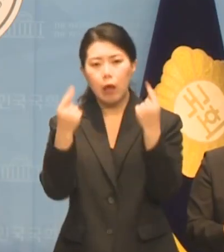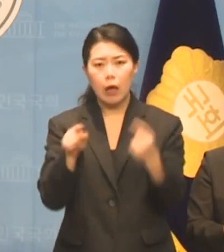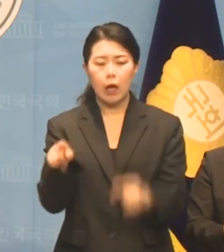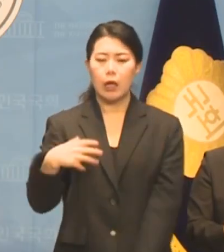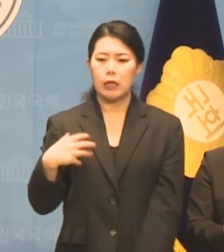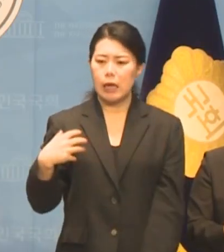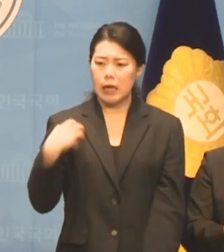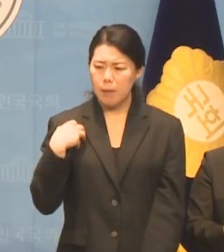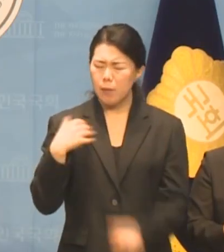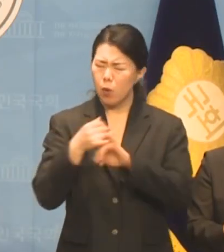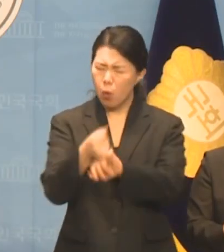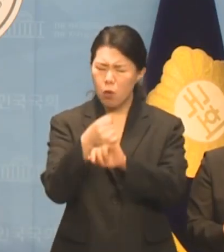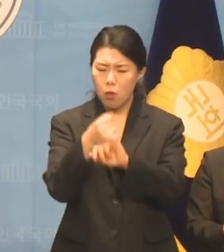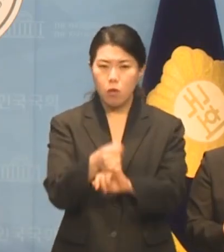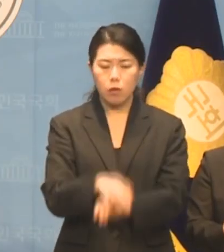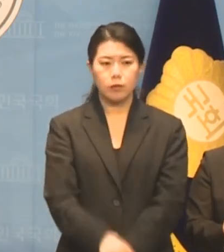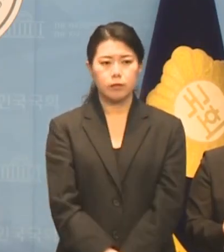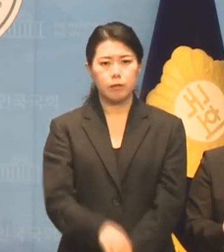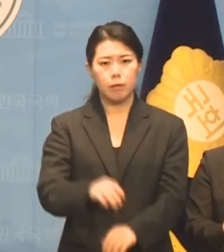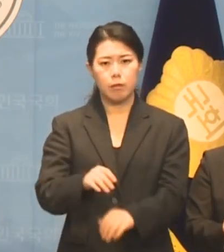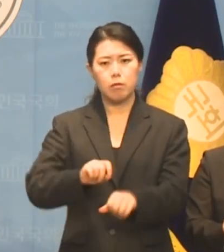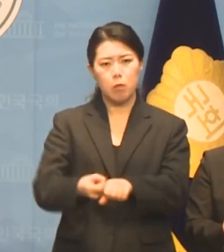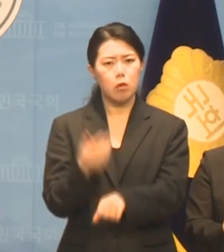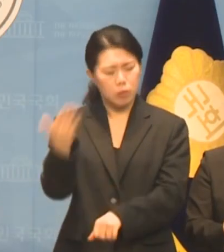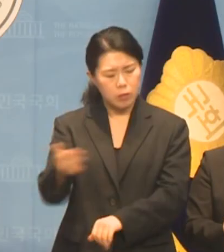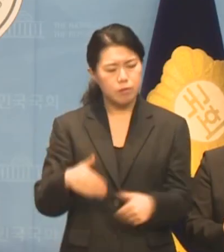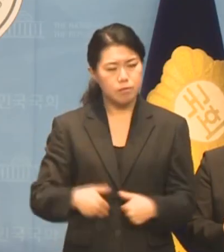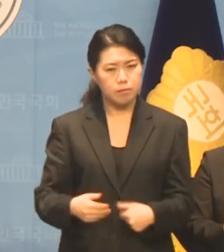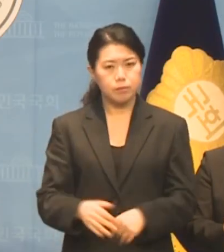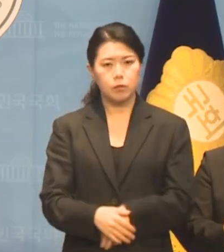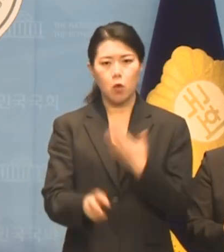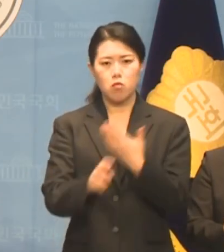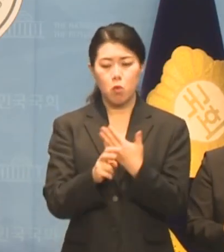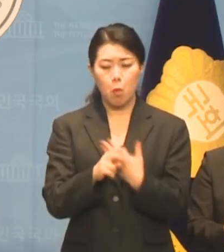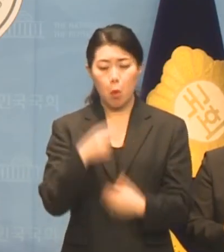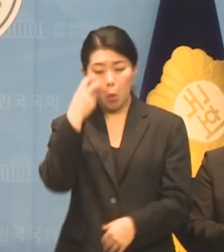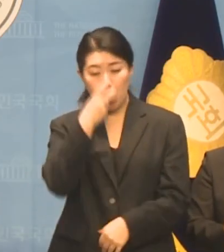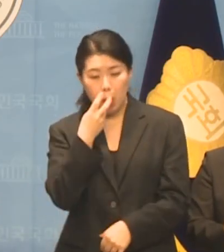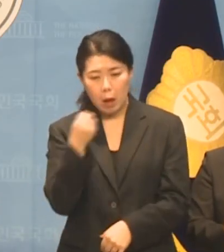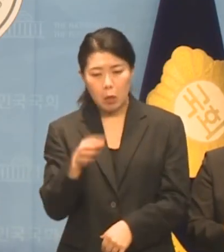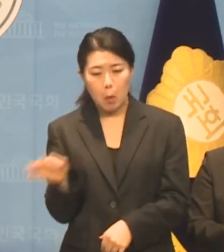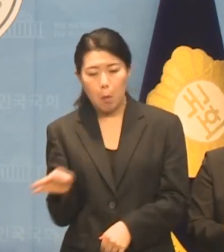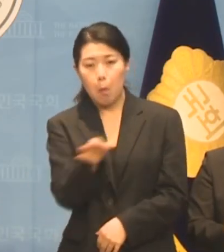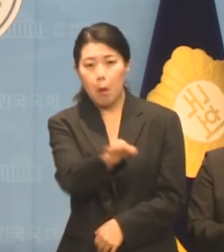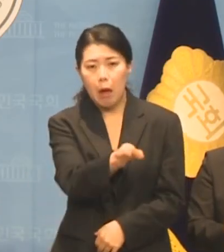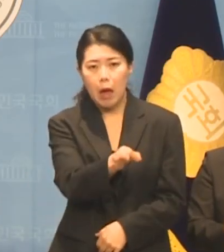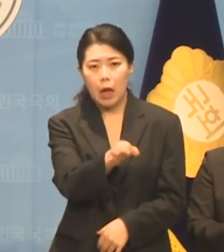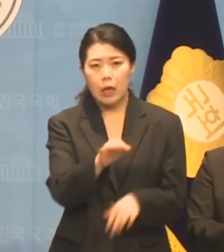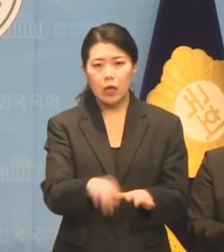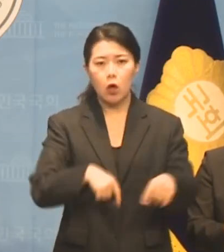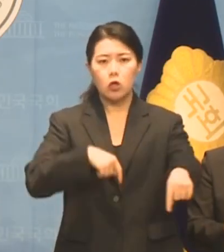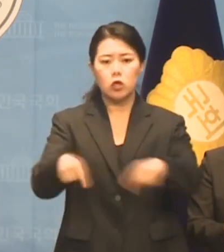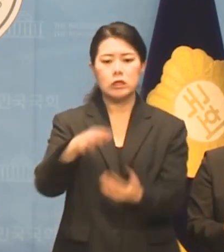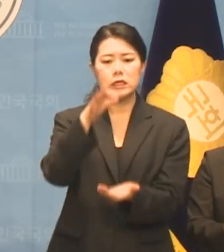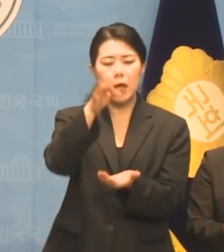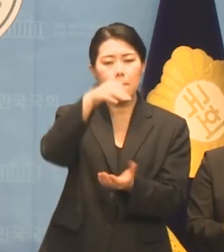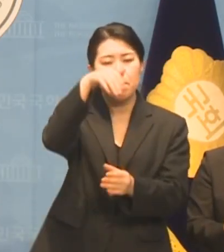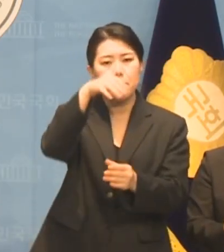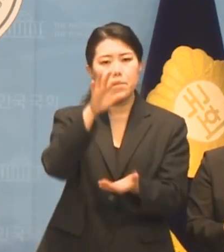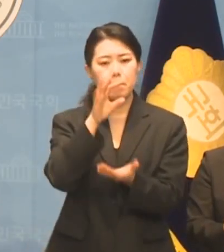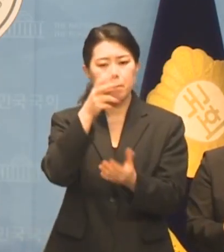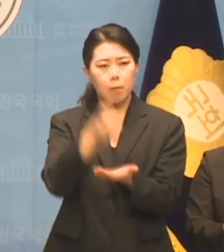절대 피할 수 없을 것입니다. 불법 여론조사와 이에 대한 비용 대납은 명백한 정치자금법